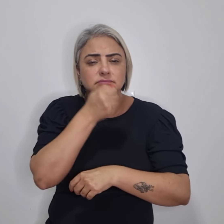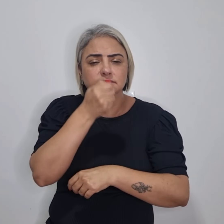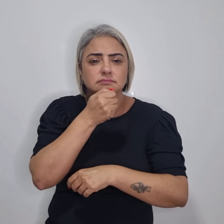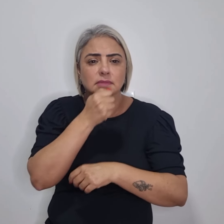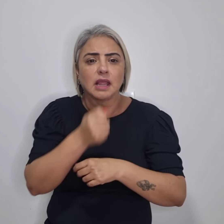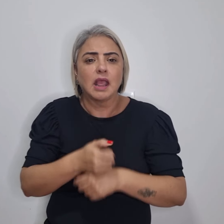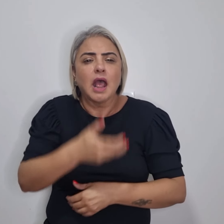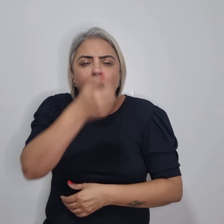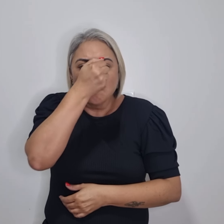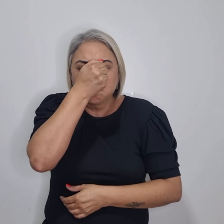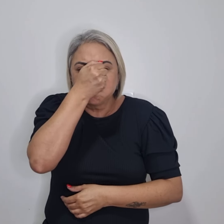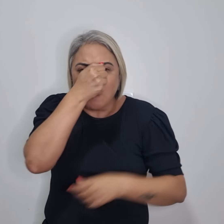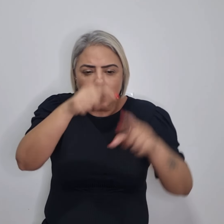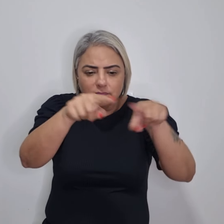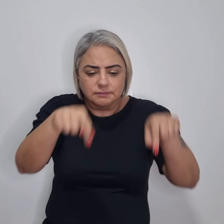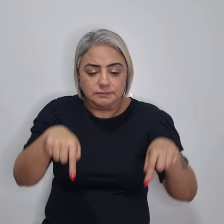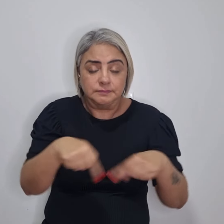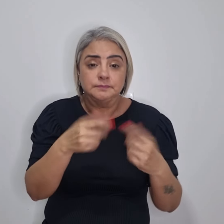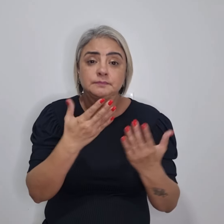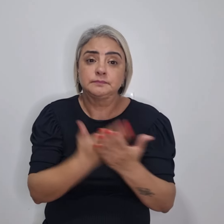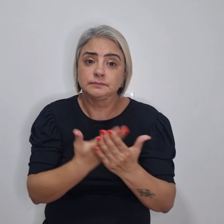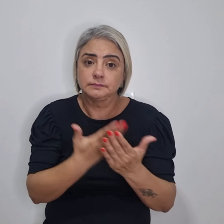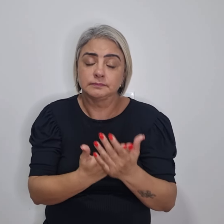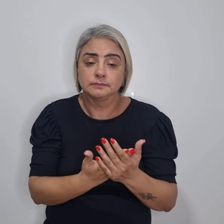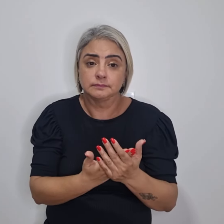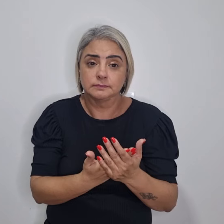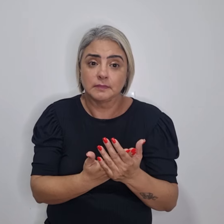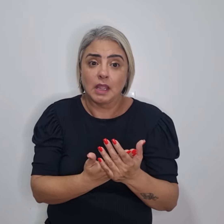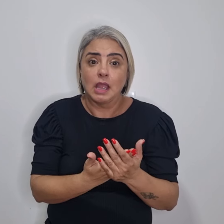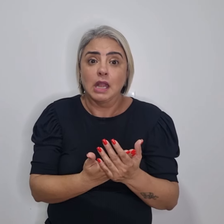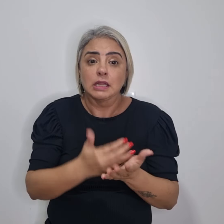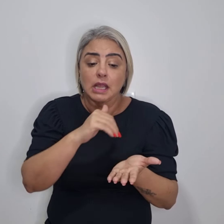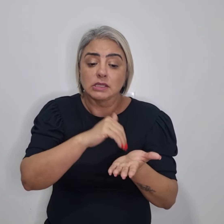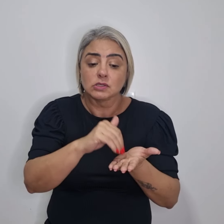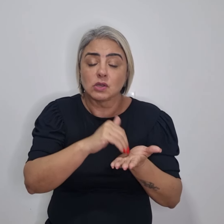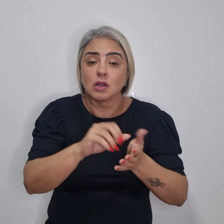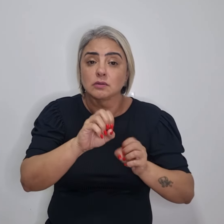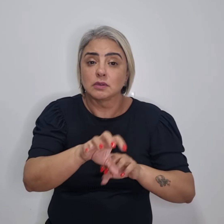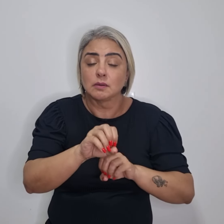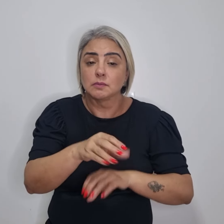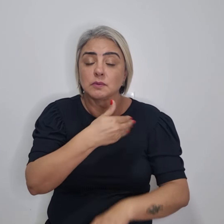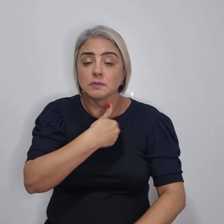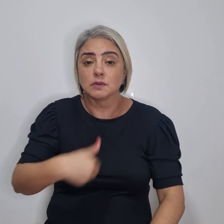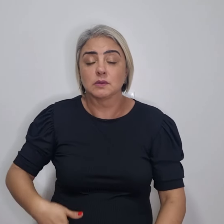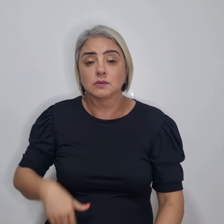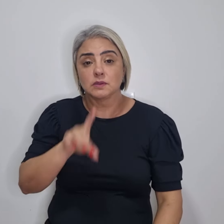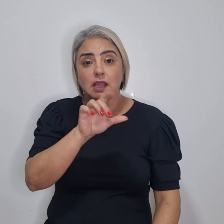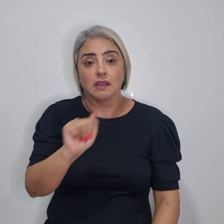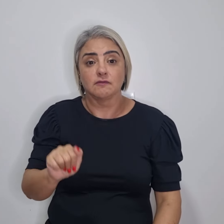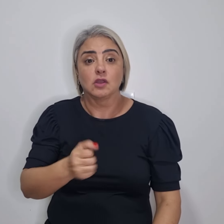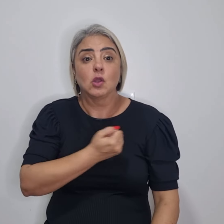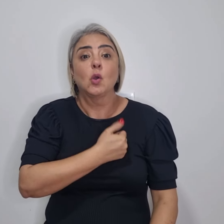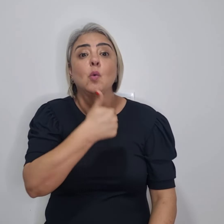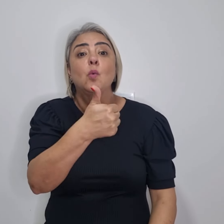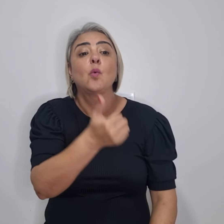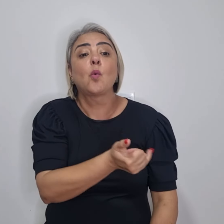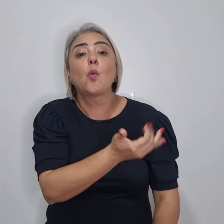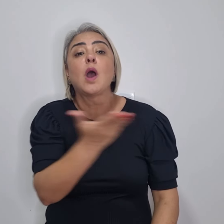superlotação das salas de aula da rede distrital de educação. 1. Quantos alunos tem na sua